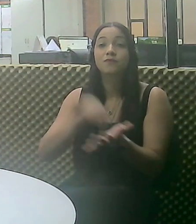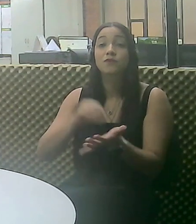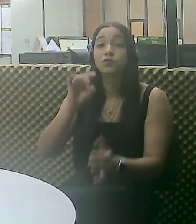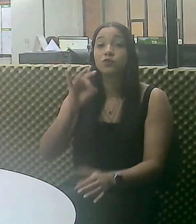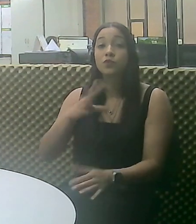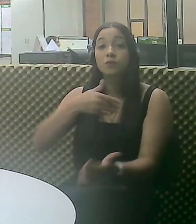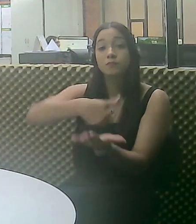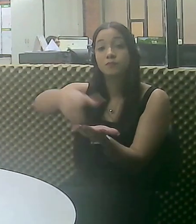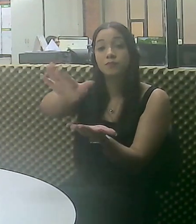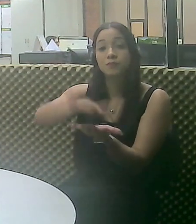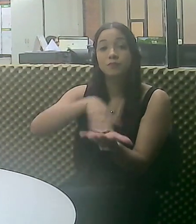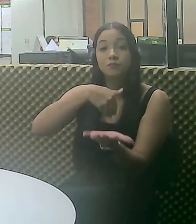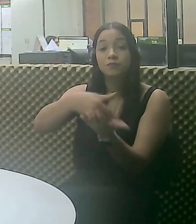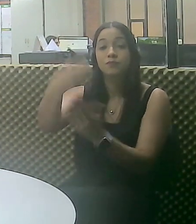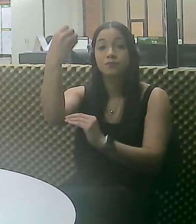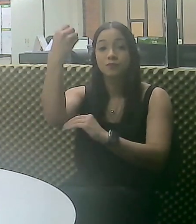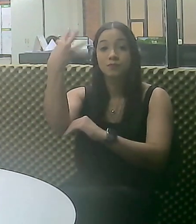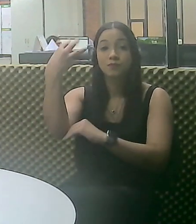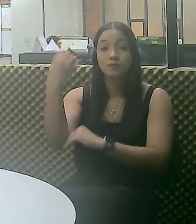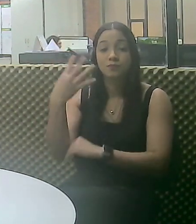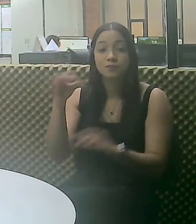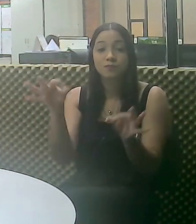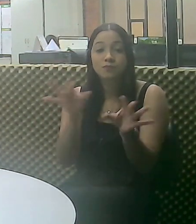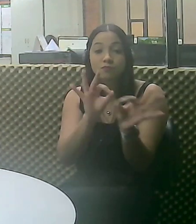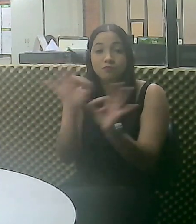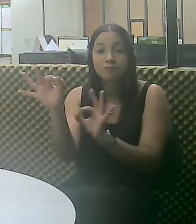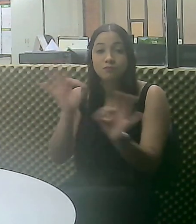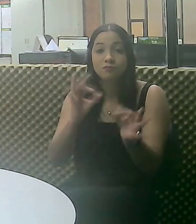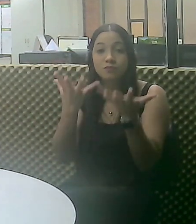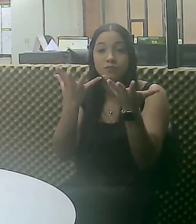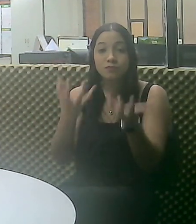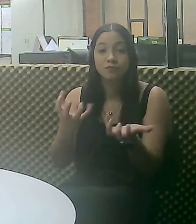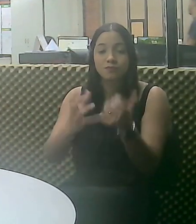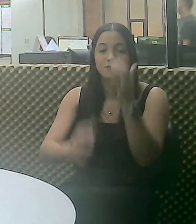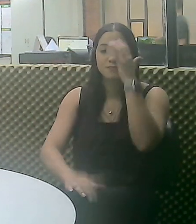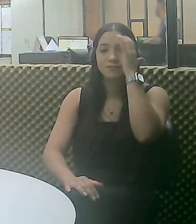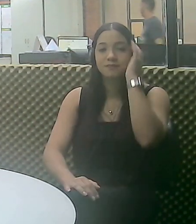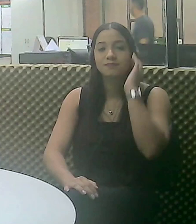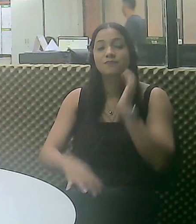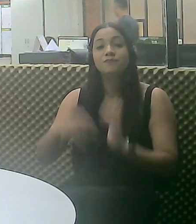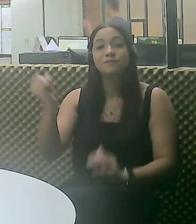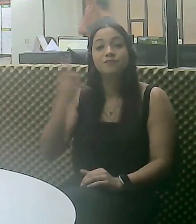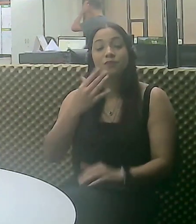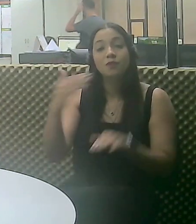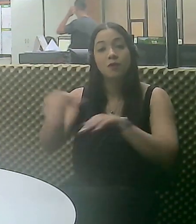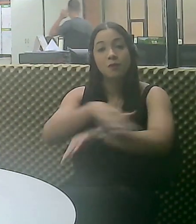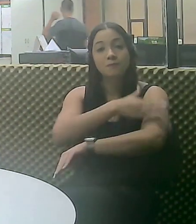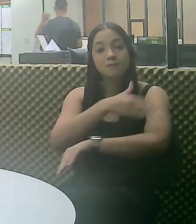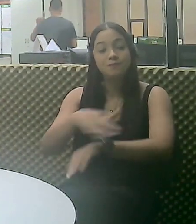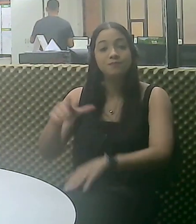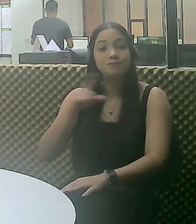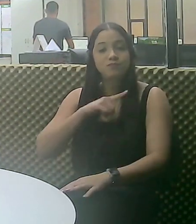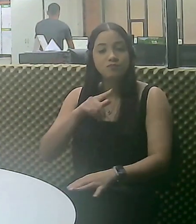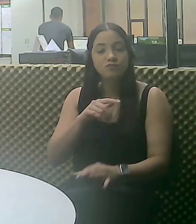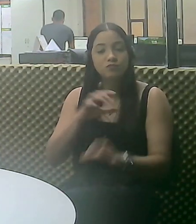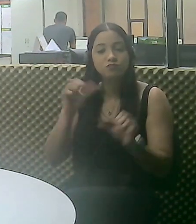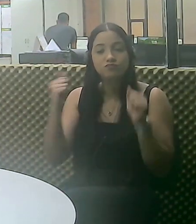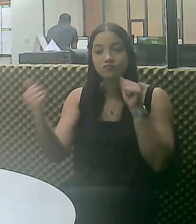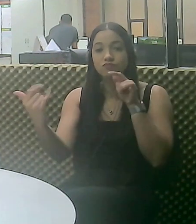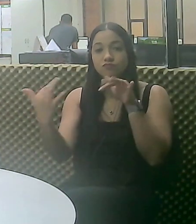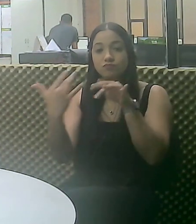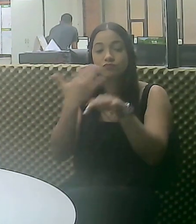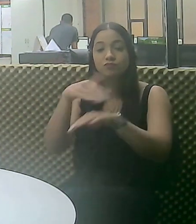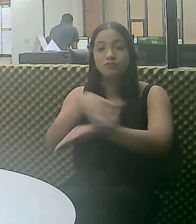a sinalização e alguns serviços de acabamento na rede de drenagem. A nova pista receberá todo o trânsito da